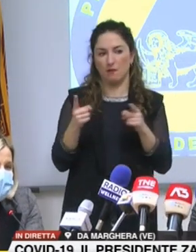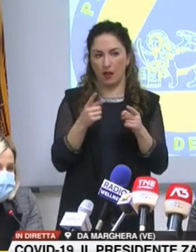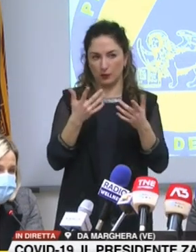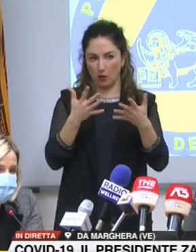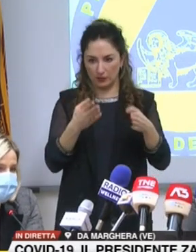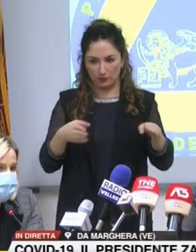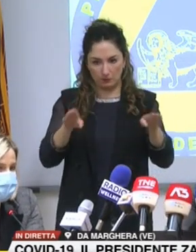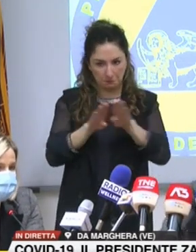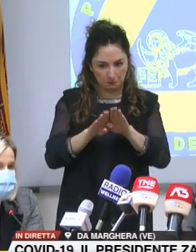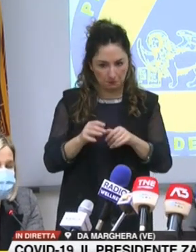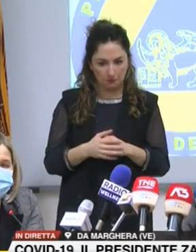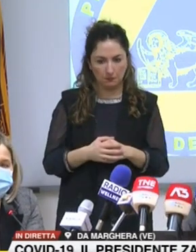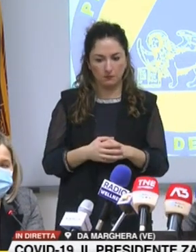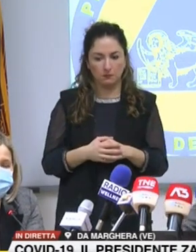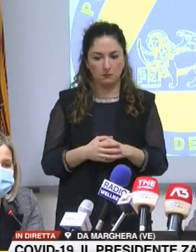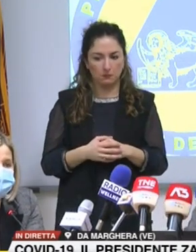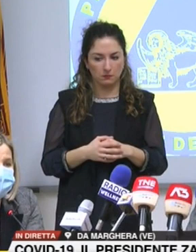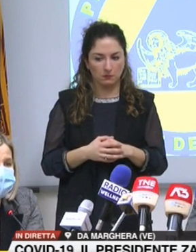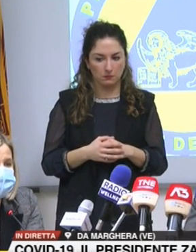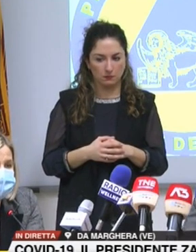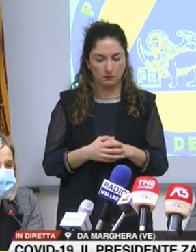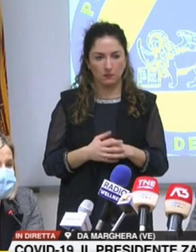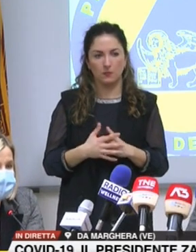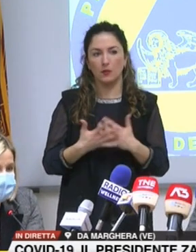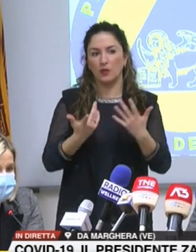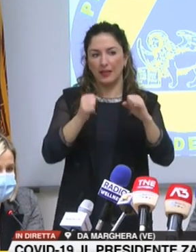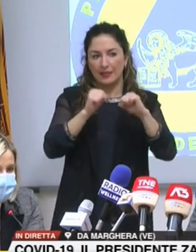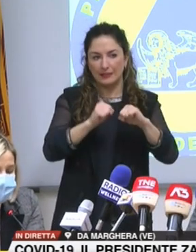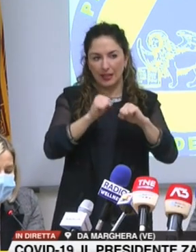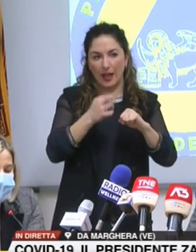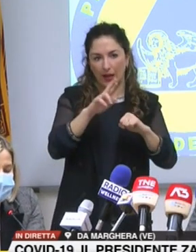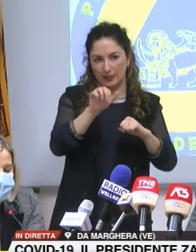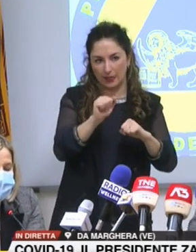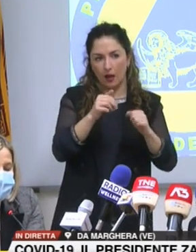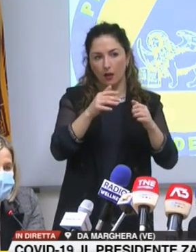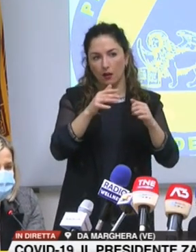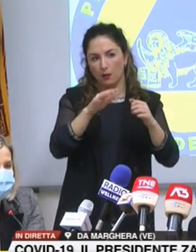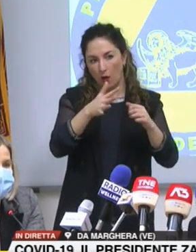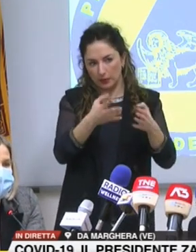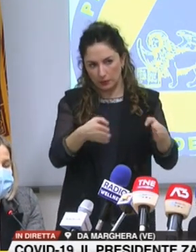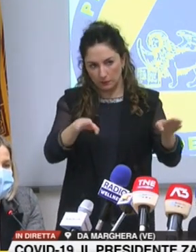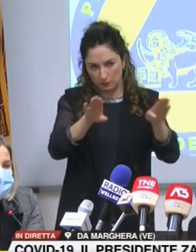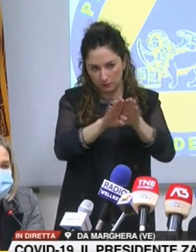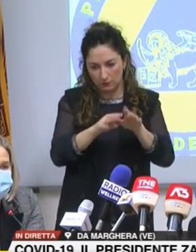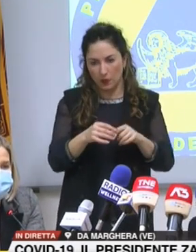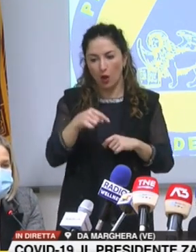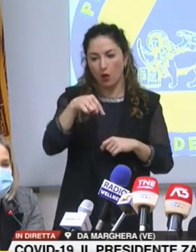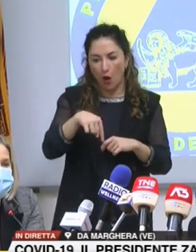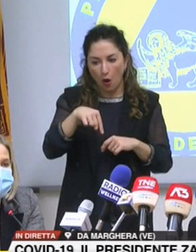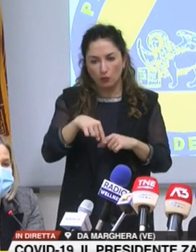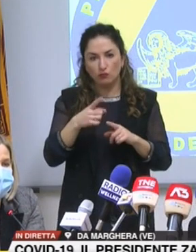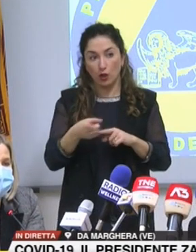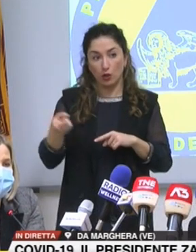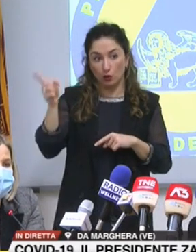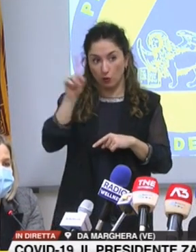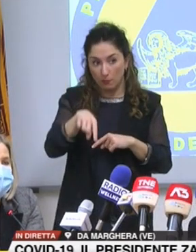essere quasi completata, se non ho i numeri, poi eventualmente quella dei sanitari della RSA. Oggi e anche domani, adesso avevo